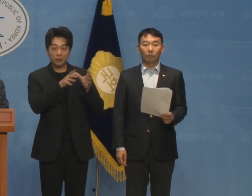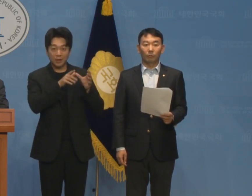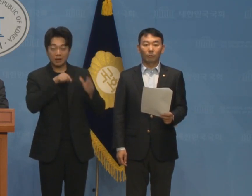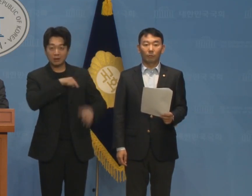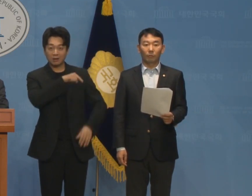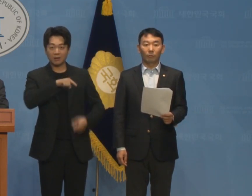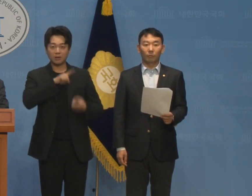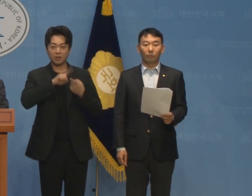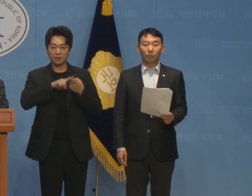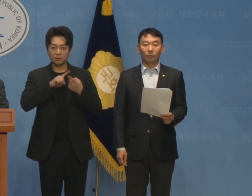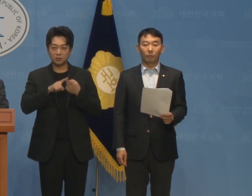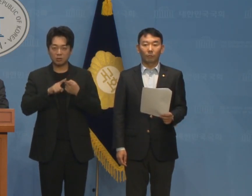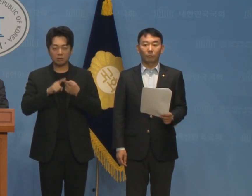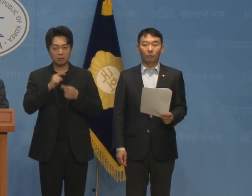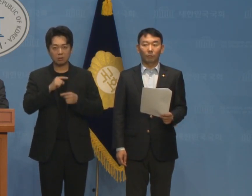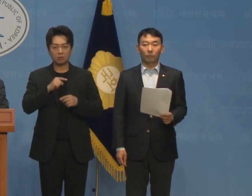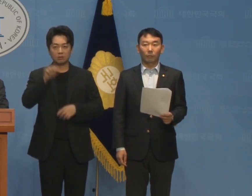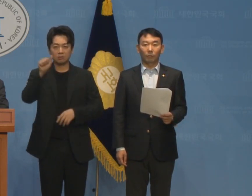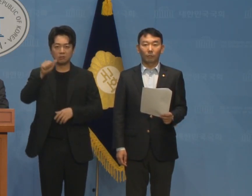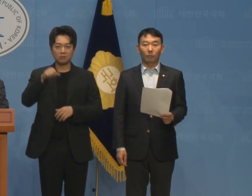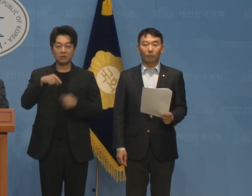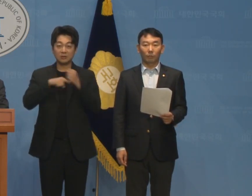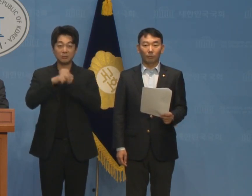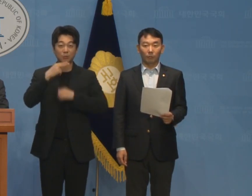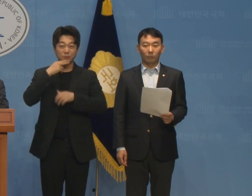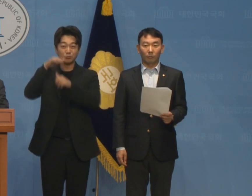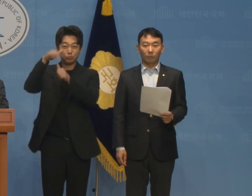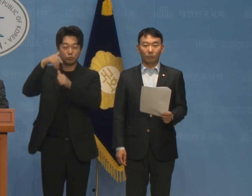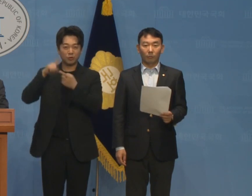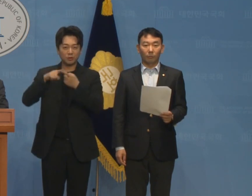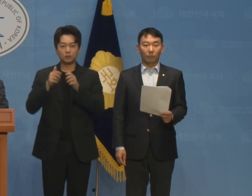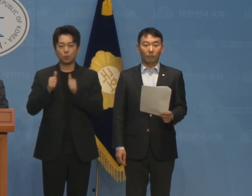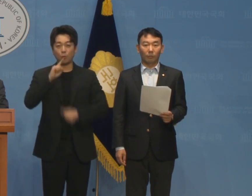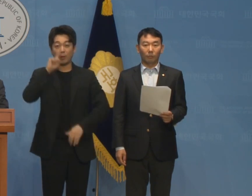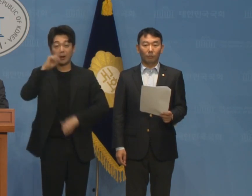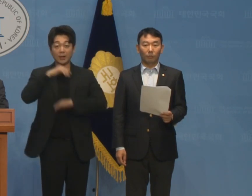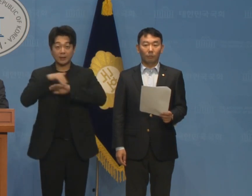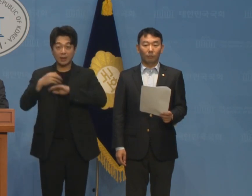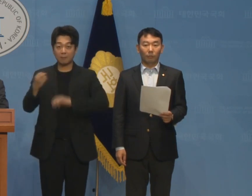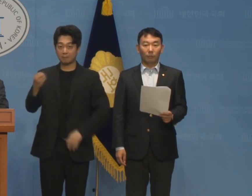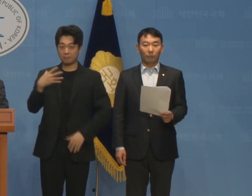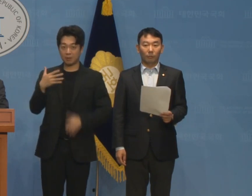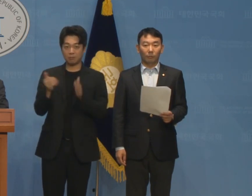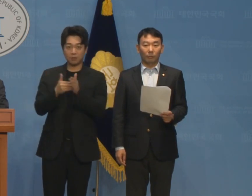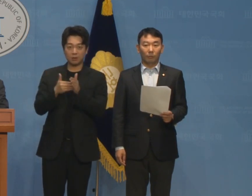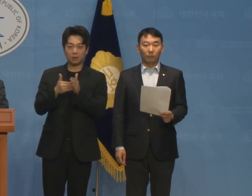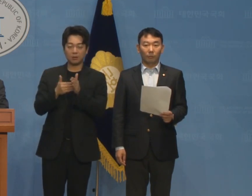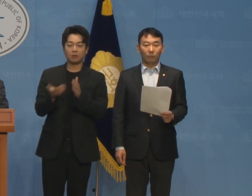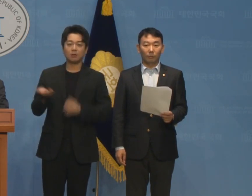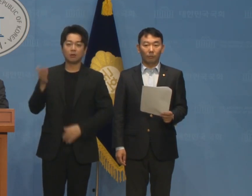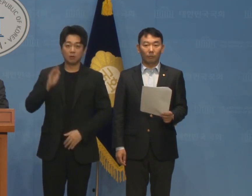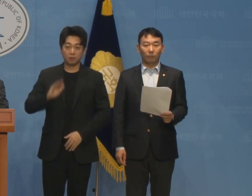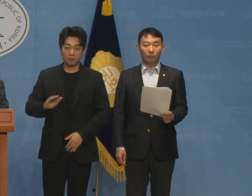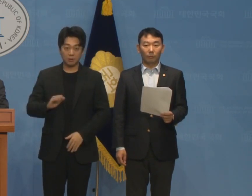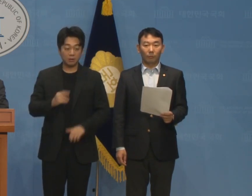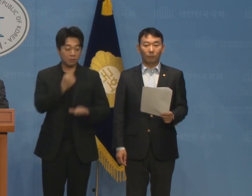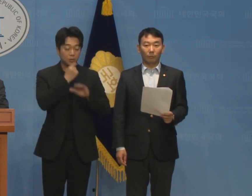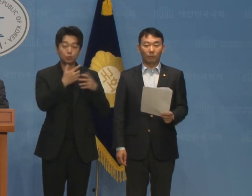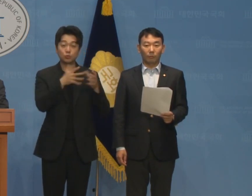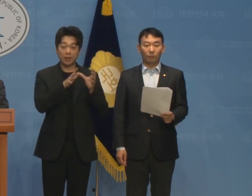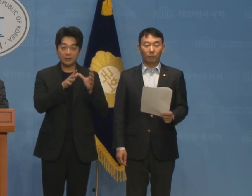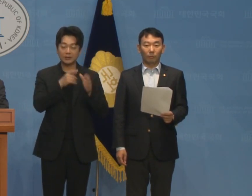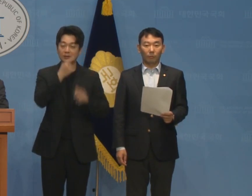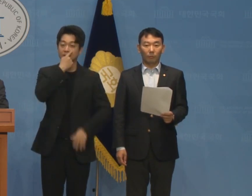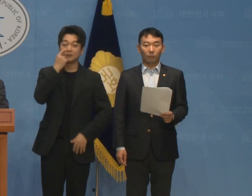무고 강요죄로 고발하겠다고 밝혔습니다. 민주당이 불출석한 증인들을